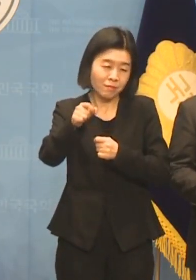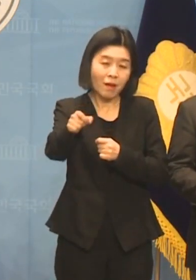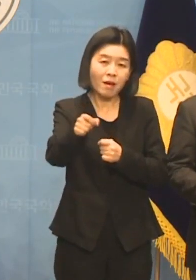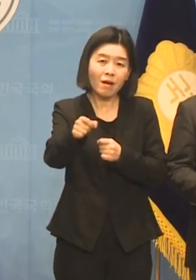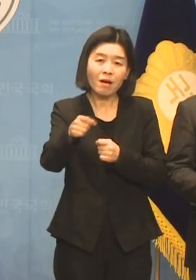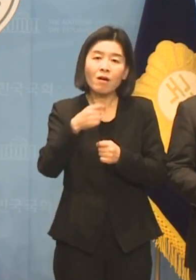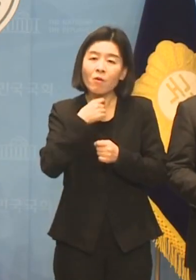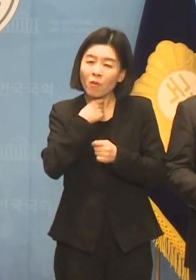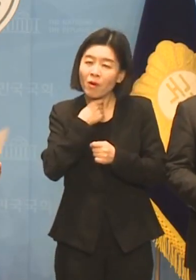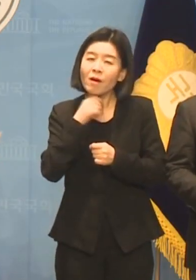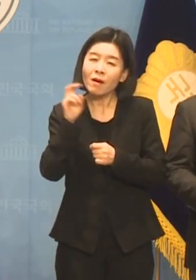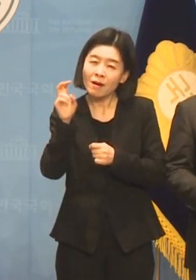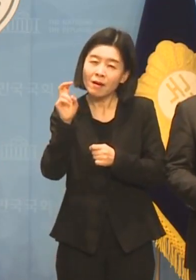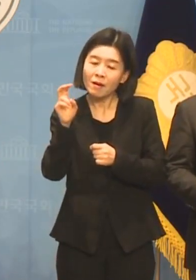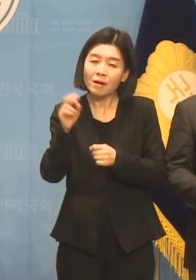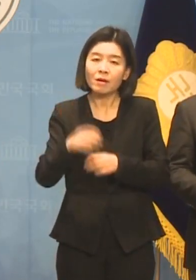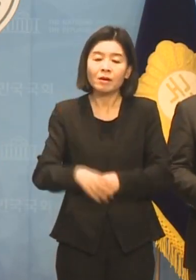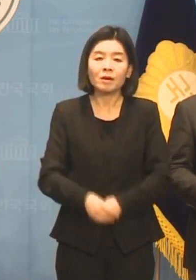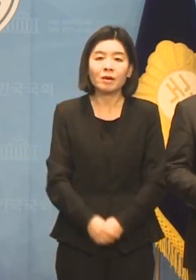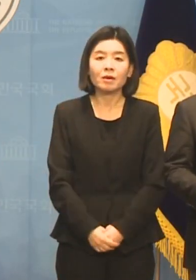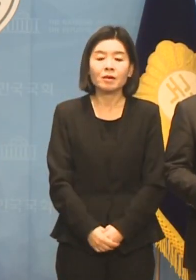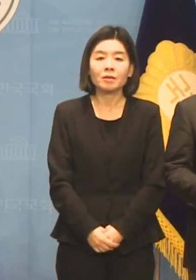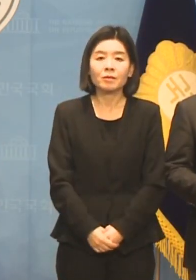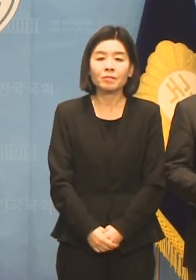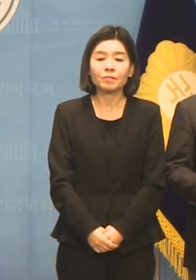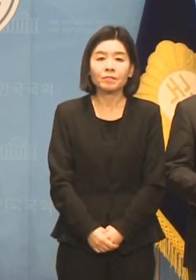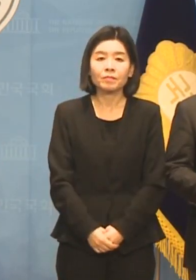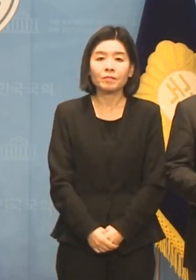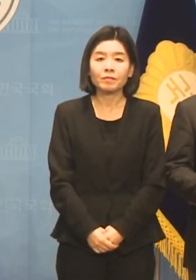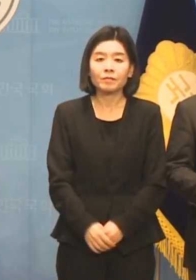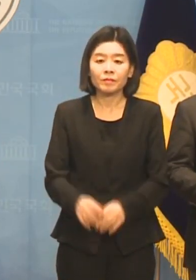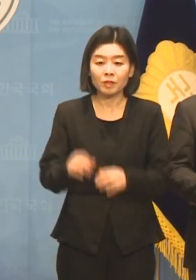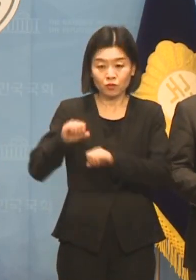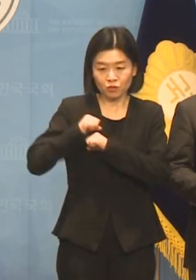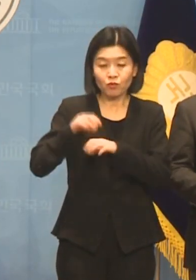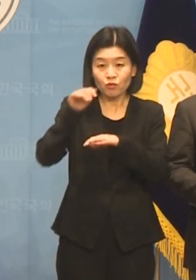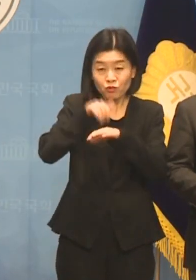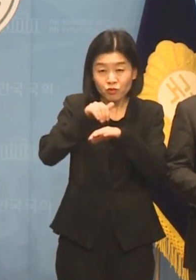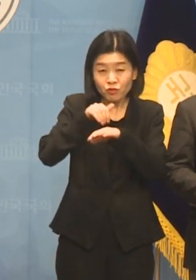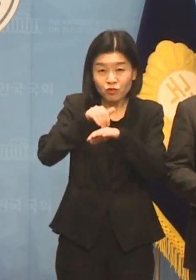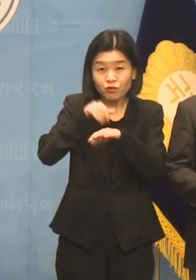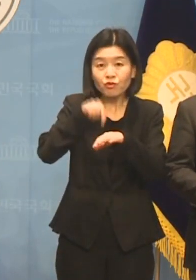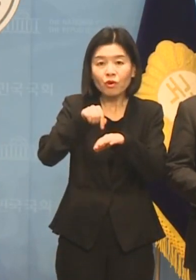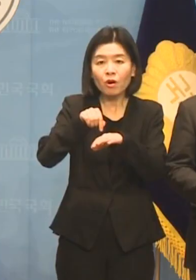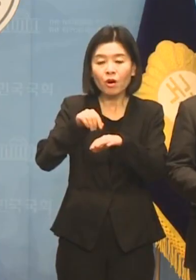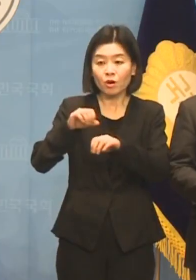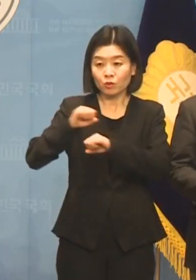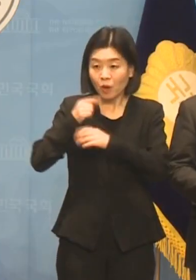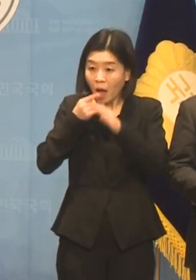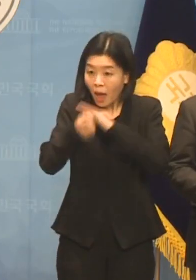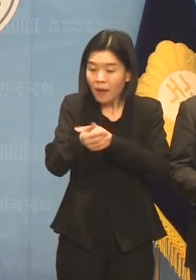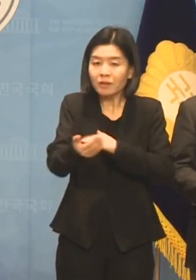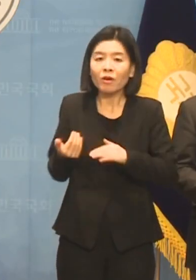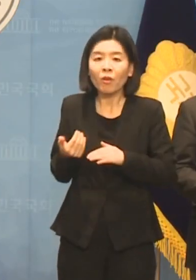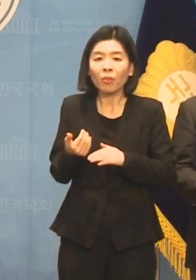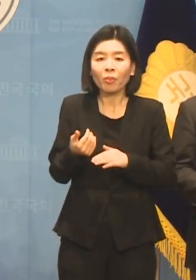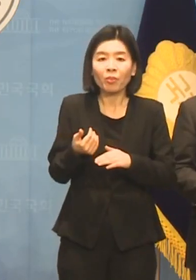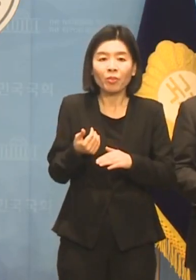이루어지게 되는 것이었을 것입니다. 이런 식의 훈련은 계엄 전 한두 차례도 아니고 총